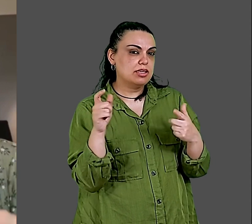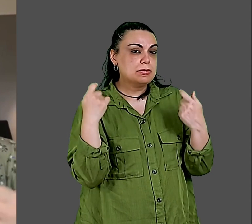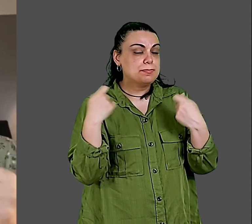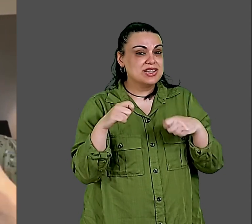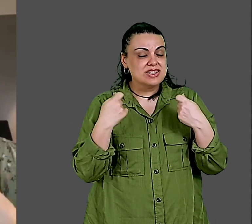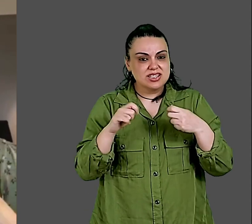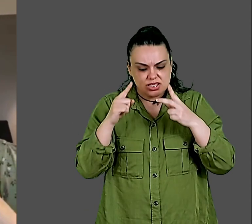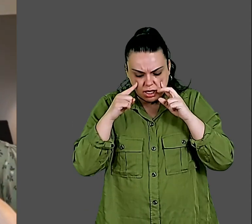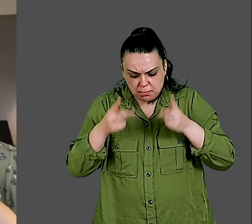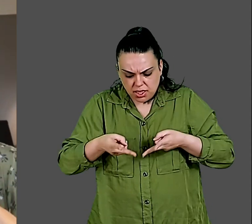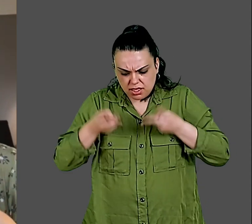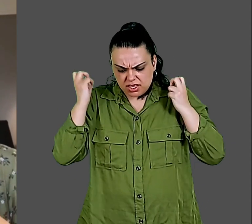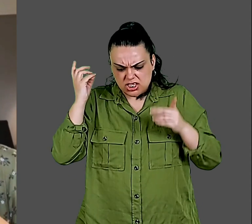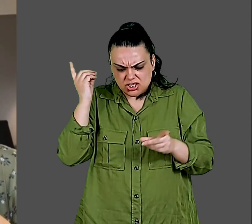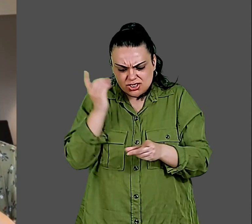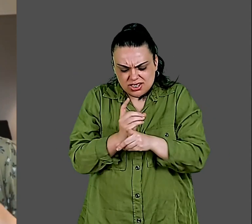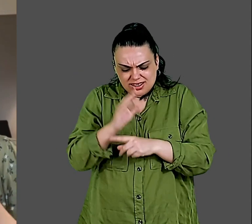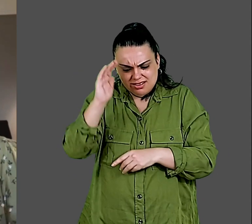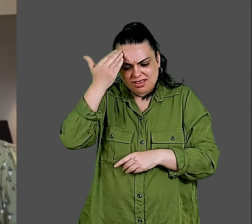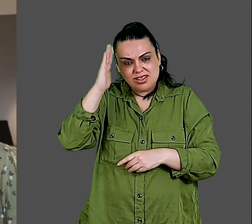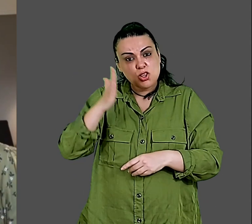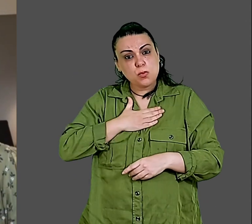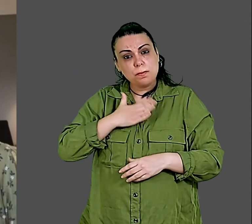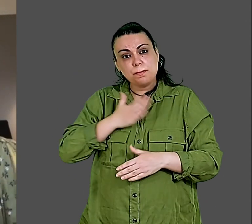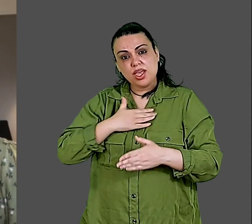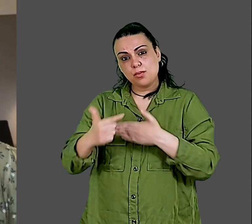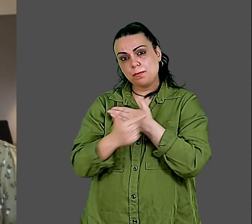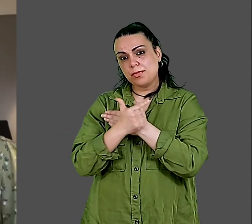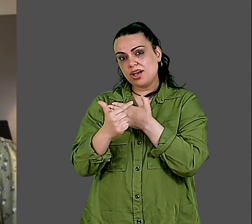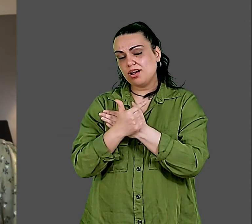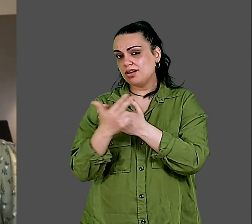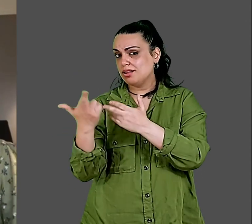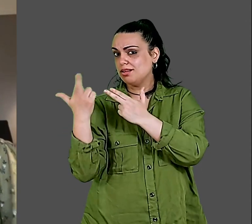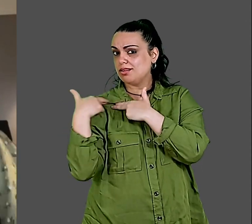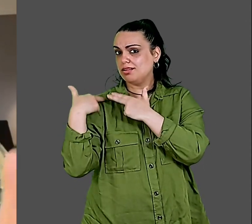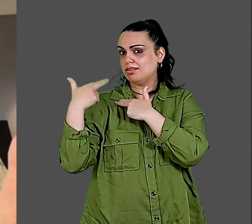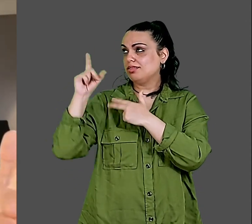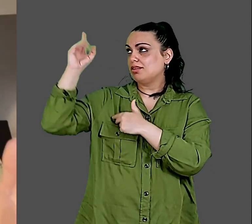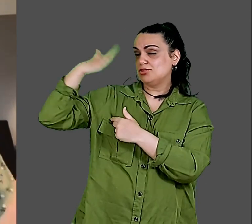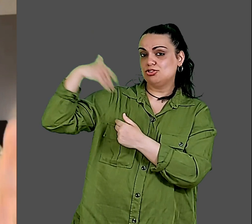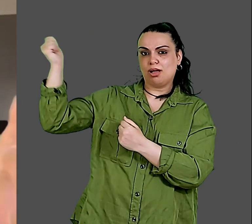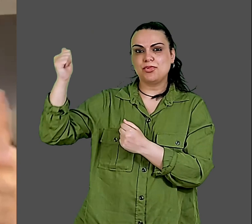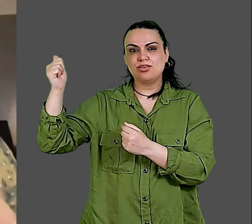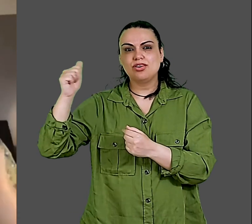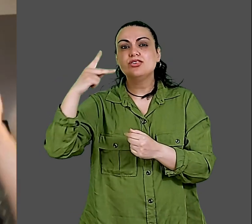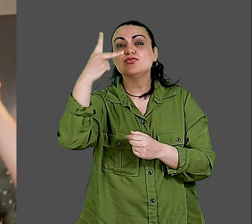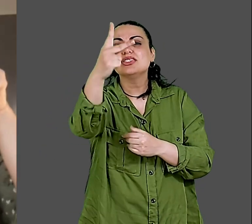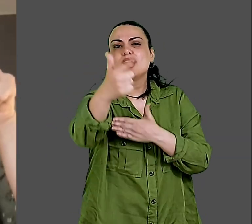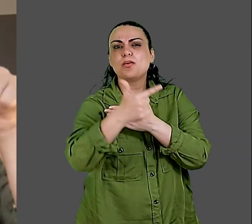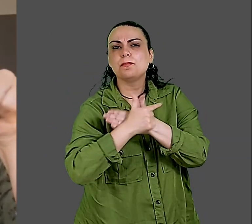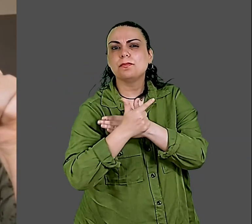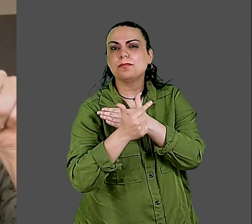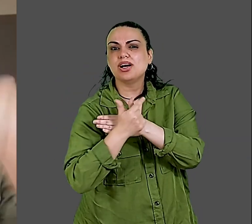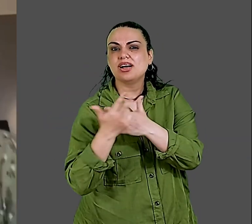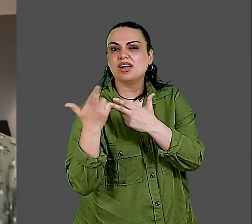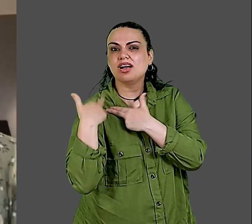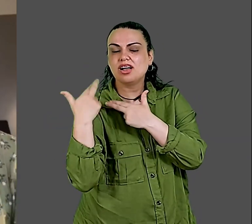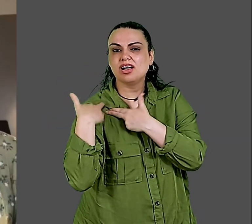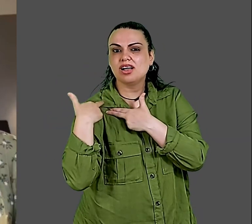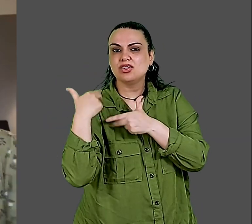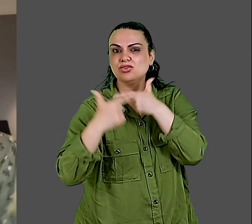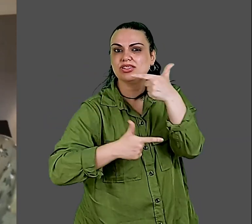discernindo o meu papel na missão de quem me chamou. Ou seja, discernindo o seu